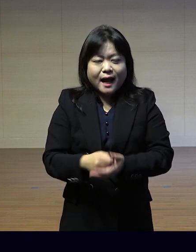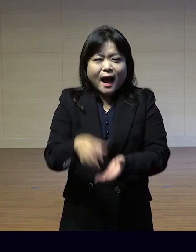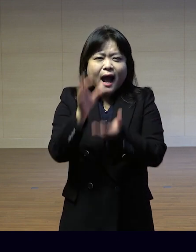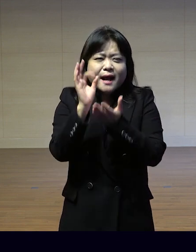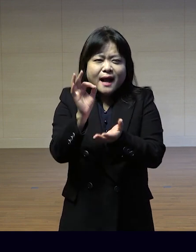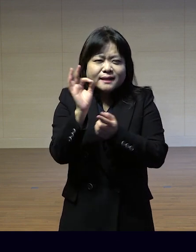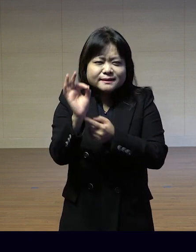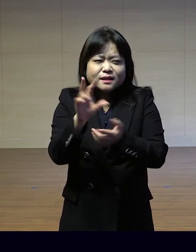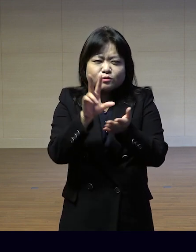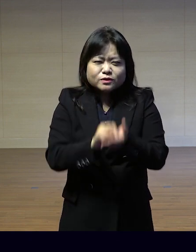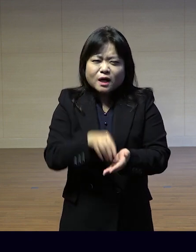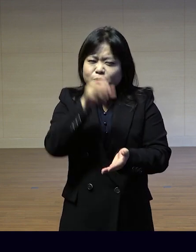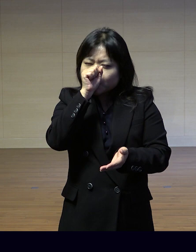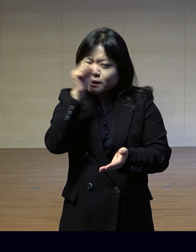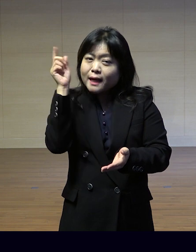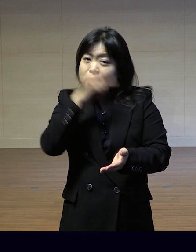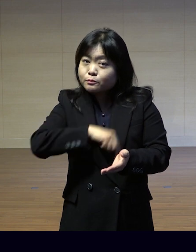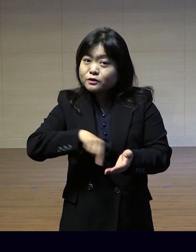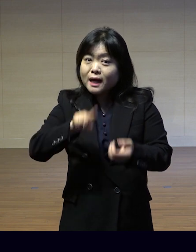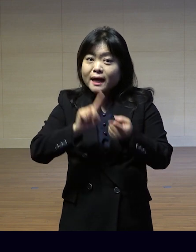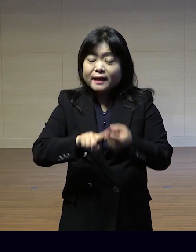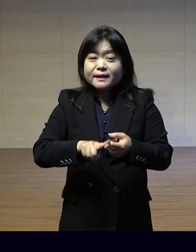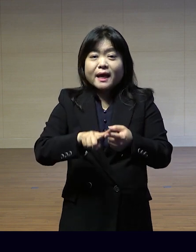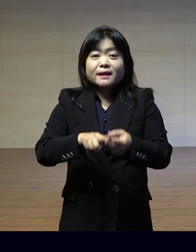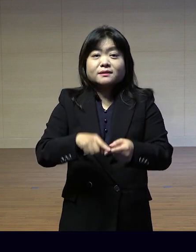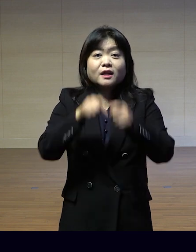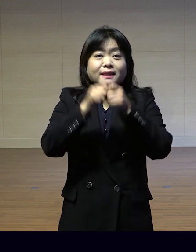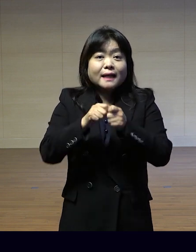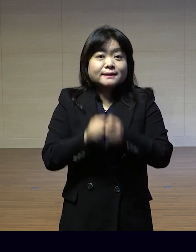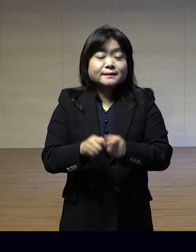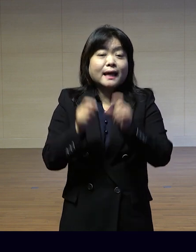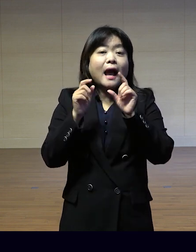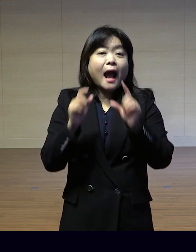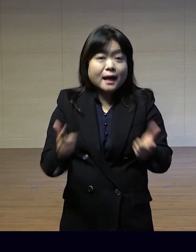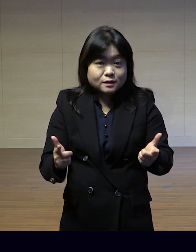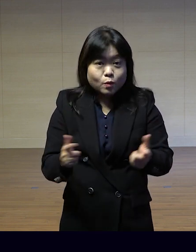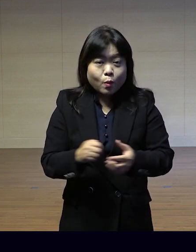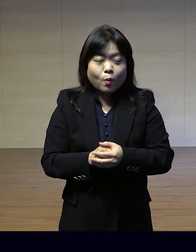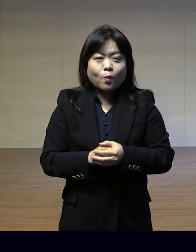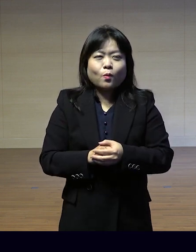문제를 좋고 나쁘다 이런 문제를 따지는 것이 아니고,